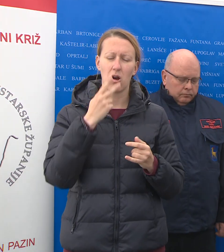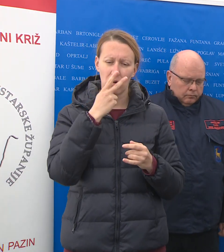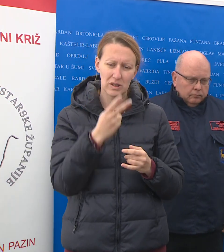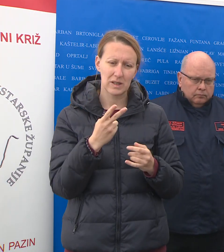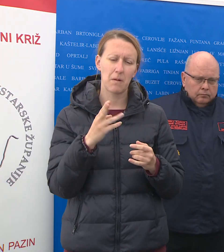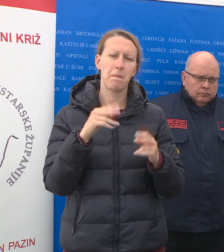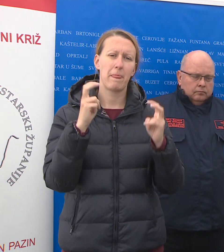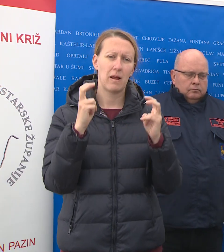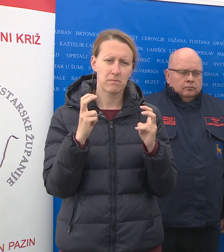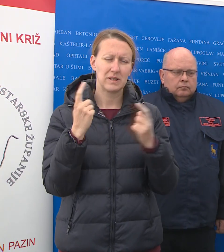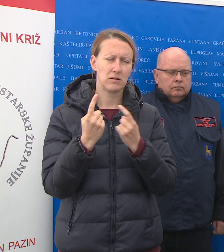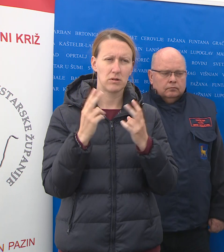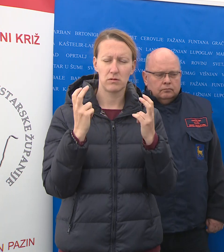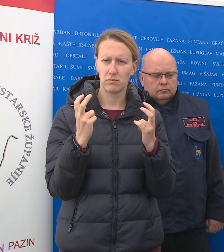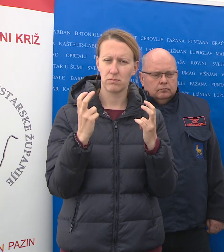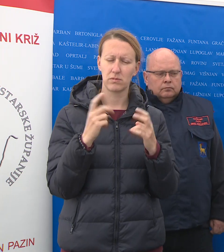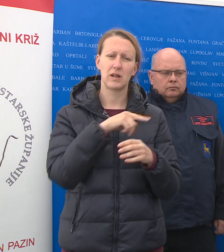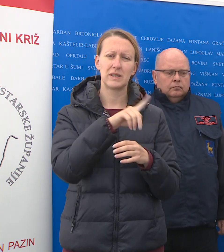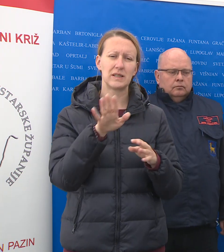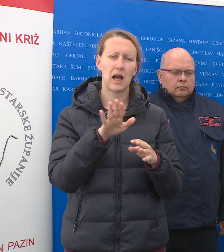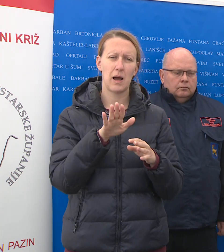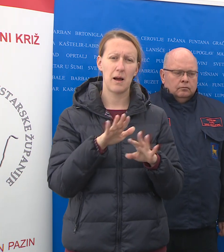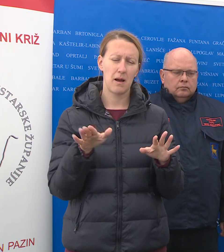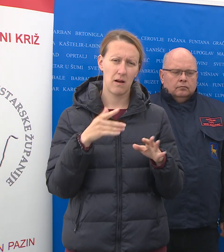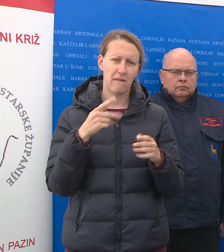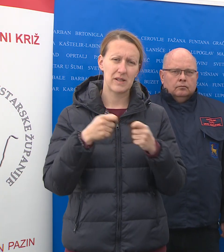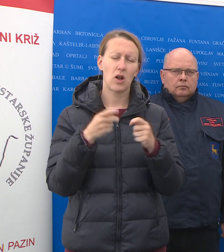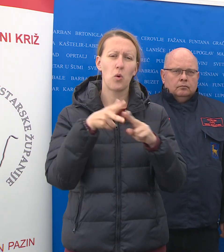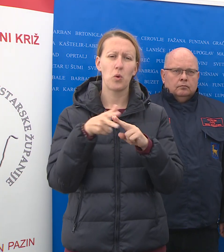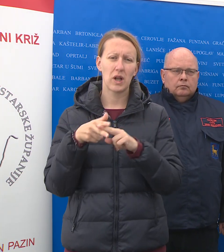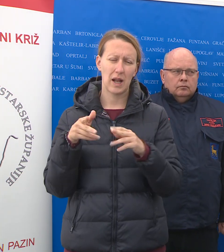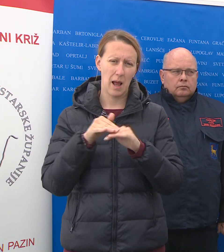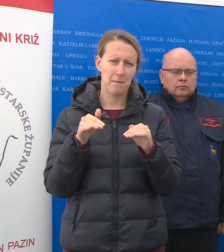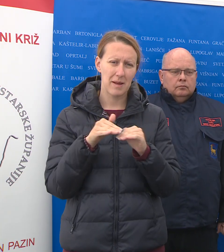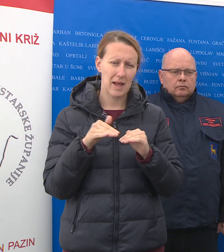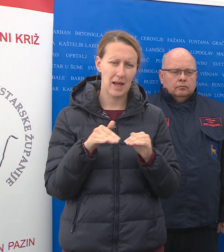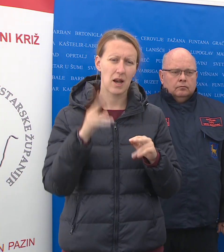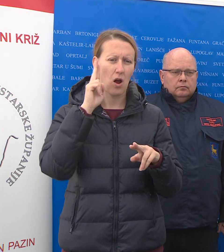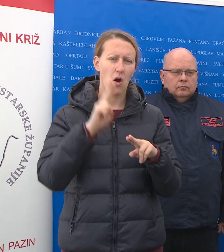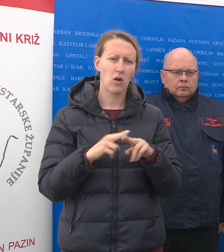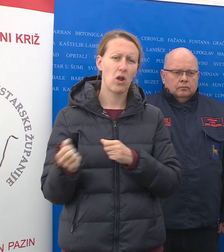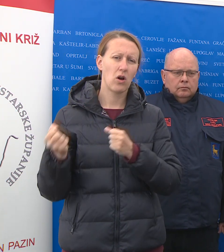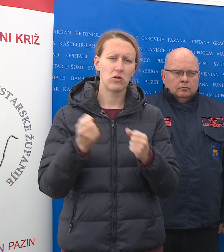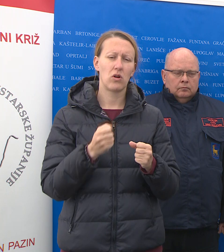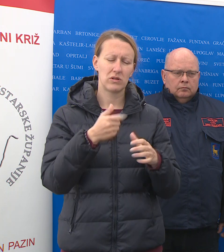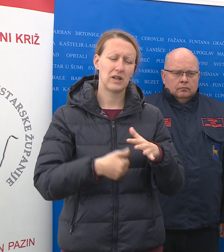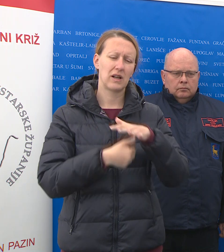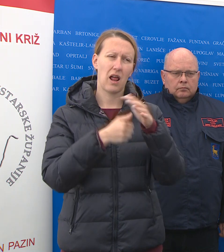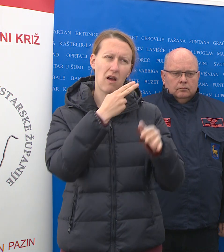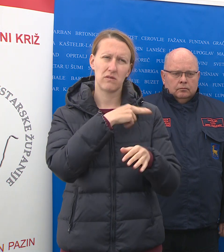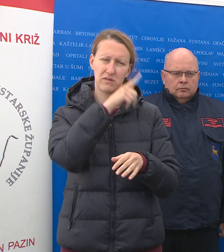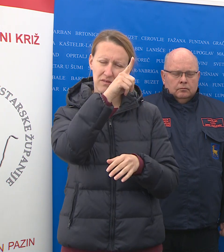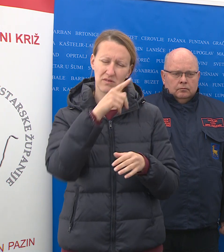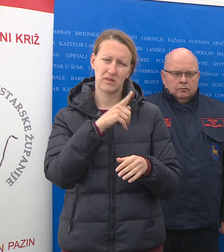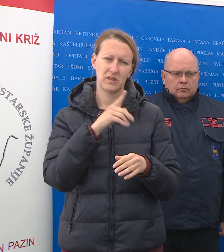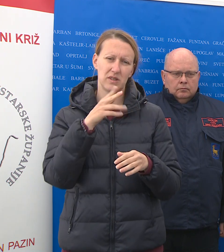izgleda, stabilizirali situaciju. Što se tiče samih ukidanja mjera, odluke donosi nacionalni stožer, jer one